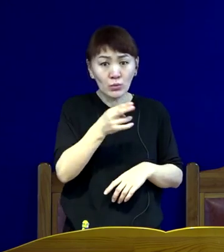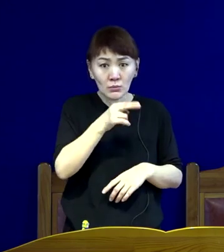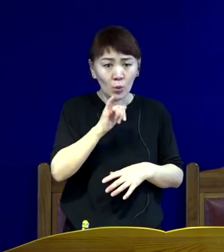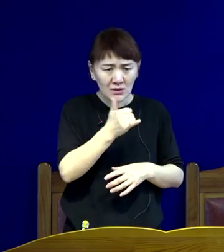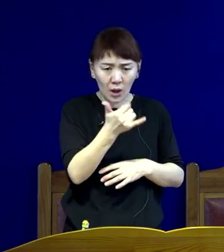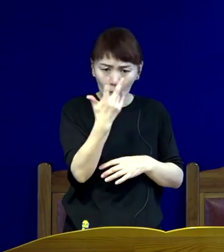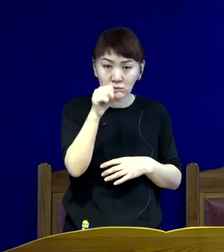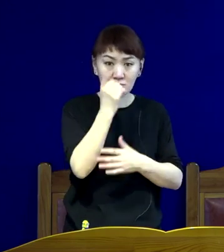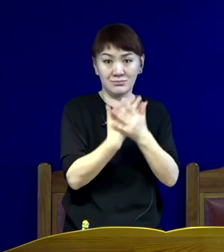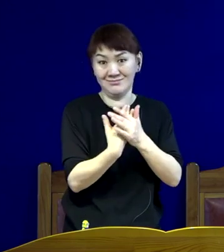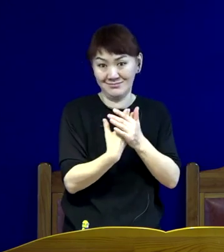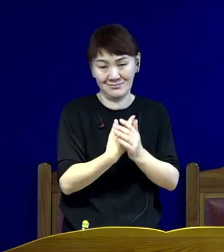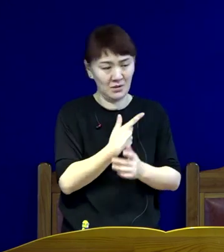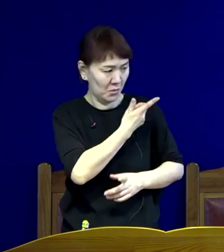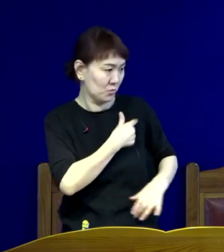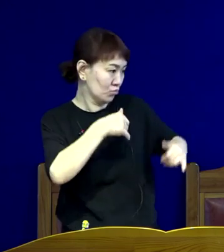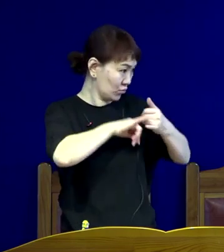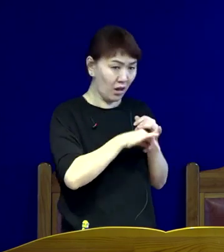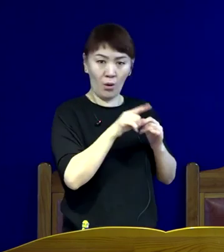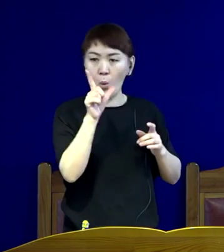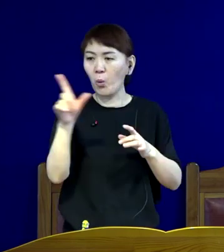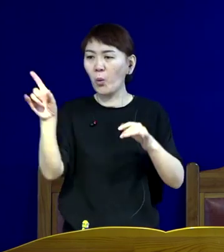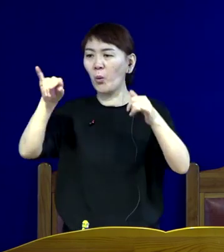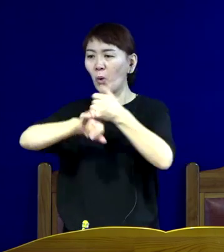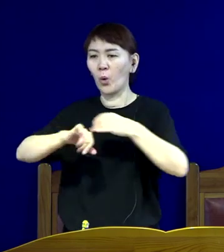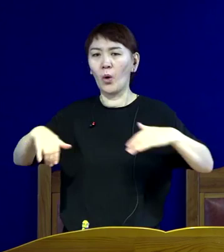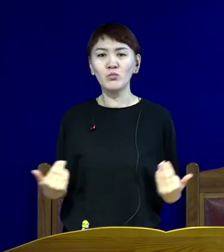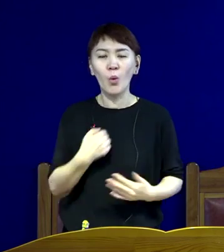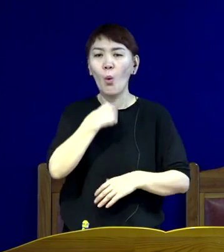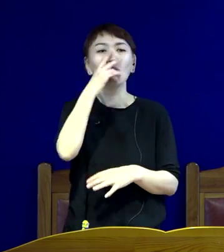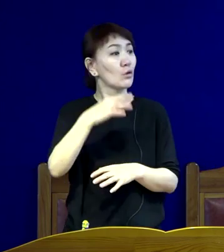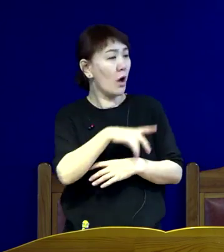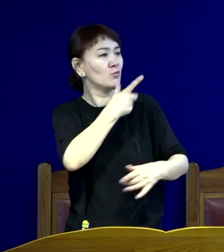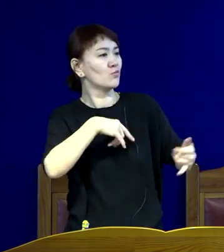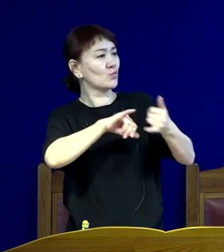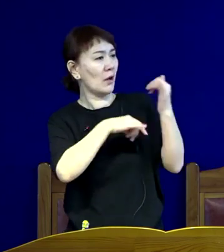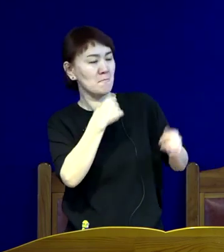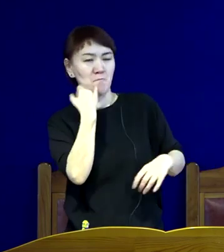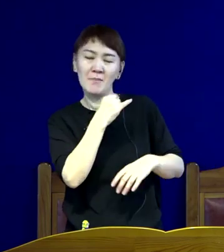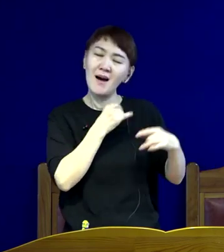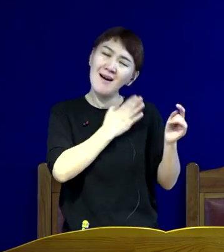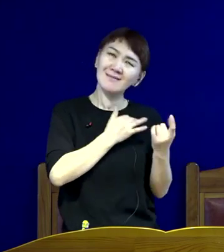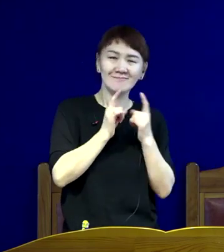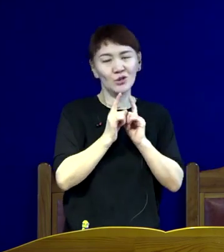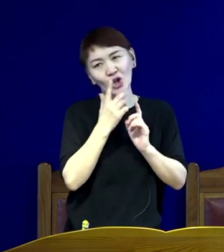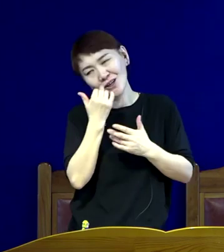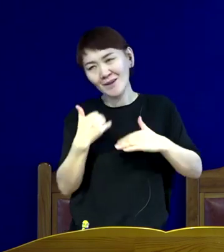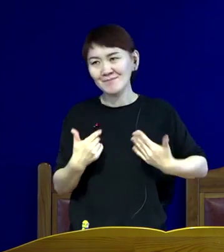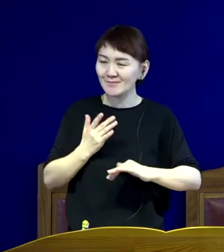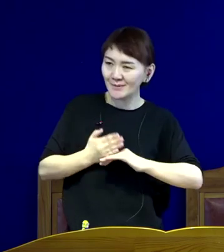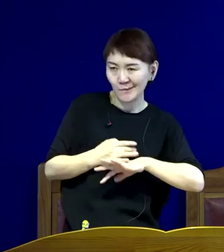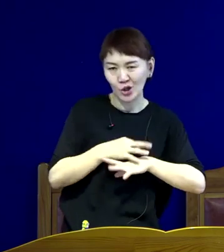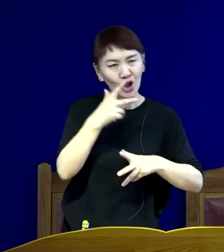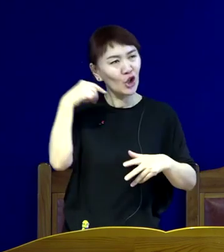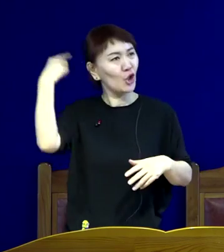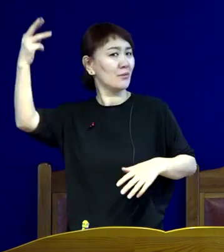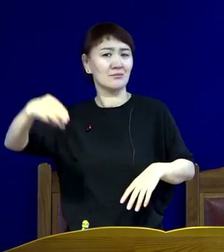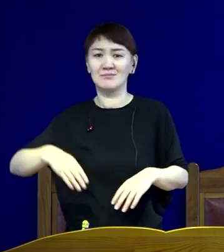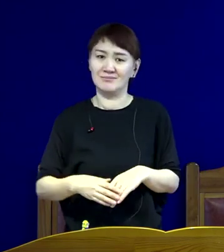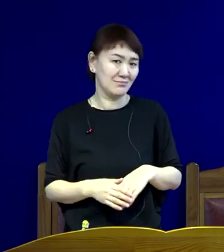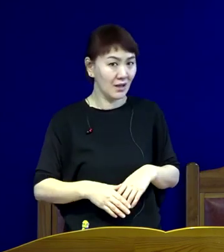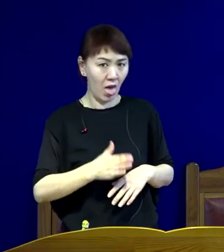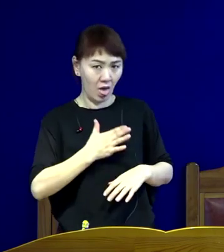Хурмаа хийчээд нэг их амьдрал үзээгүй хүмүүсүүд бол мэдэхгүй. Гэтэл цаг хугацаа өнгөрөхийн ирэхээр үүнийг баг багаар